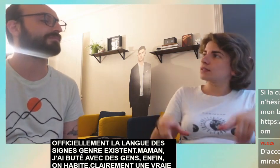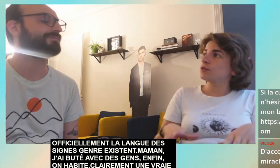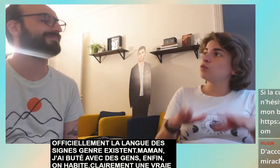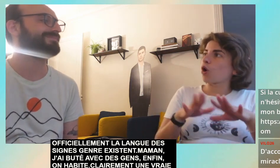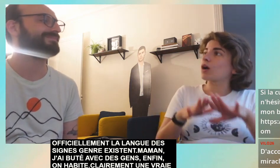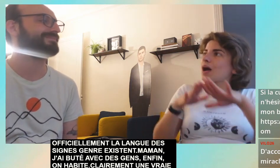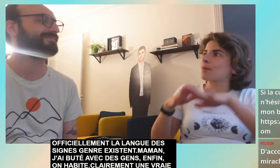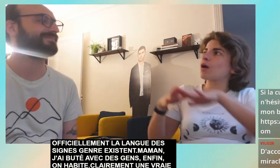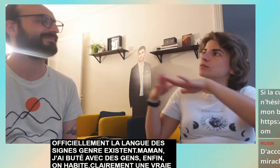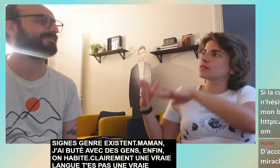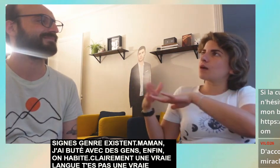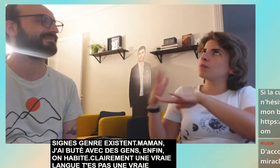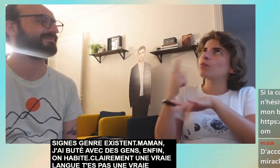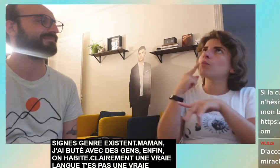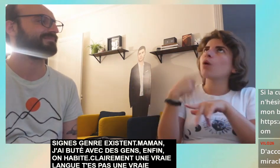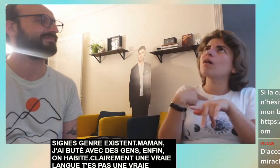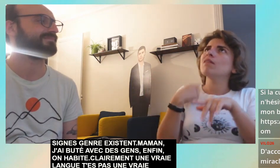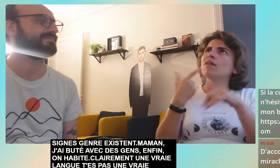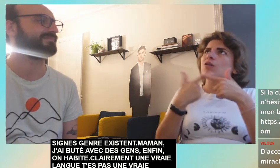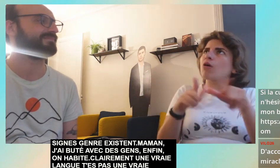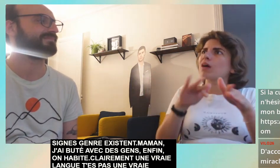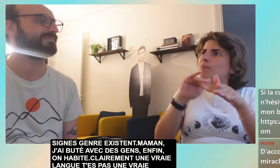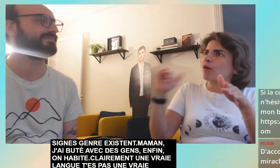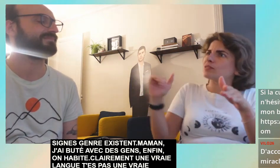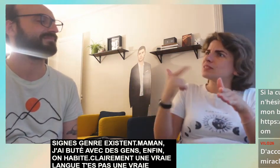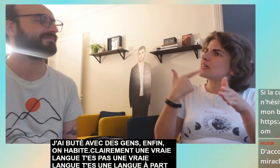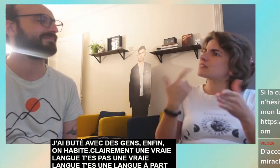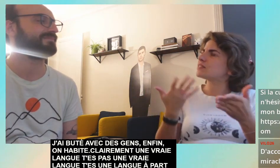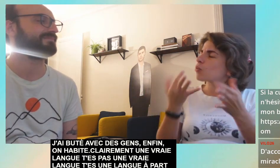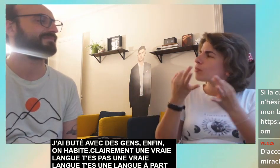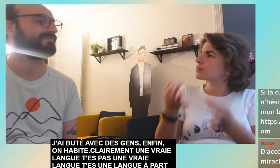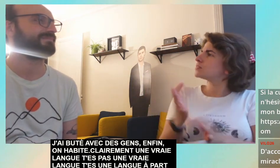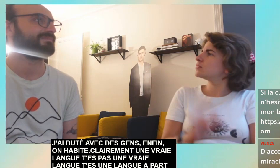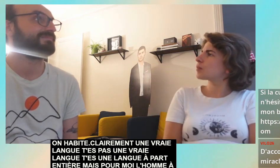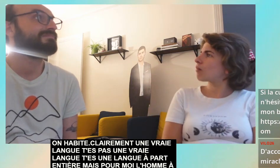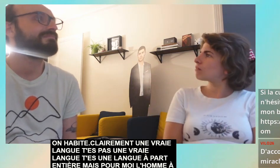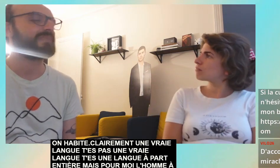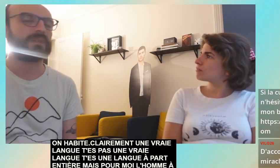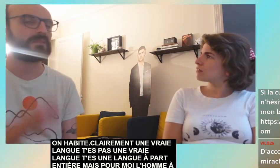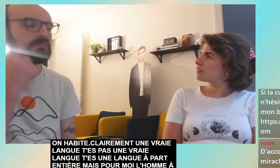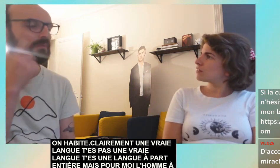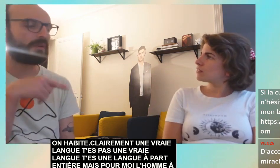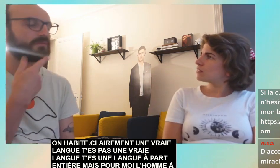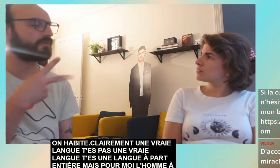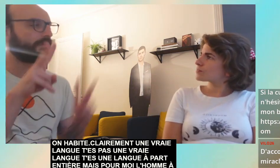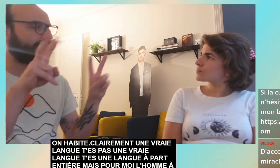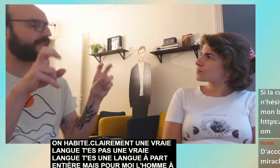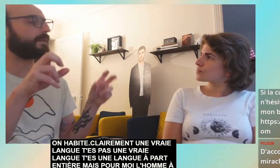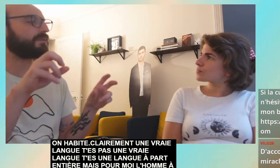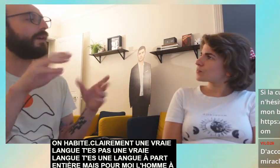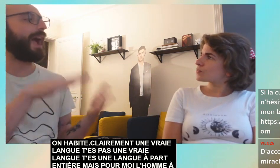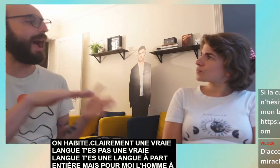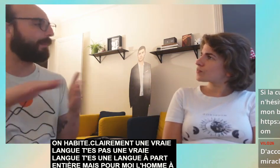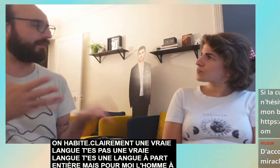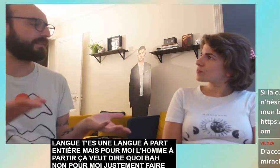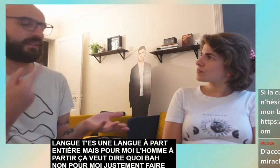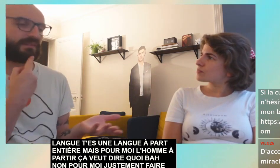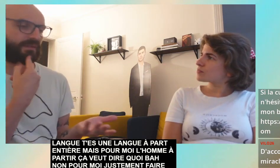une langue à part entière. Mais pour moi, langue à part entière, ça veut dire quoi précisément? bah non, pour moi, justement, enfin, l'expression à part entière, ça veut dire que